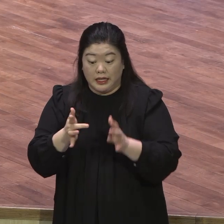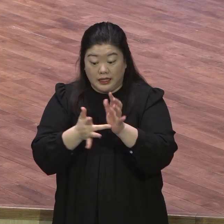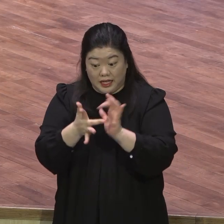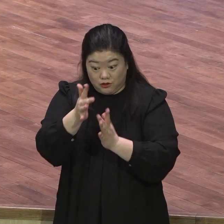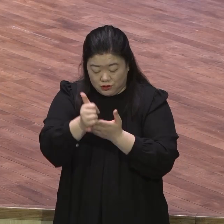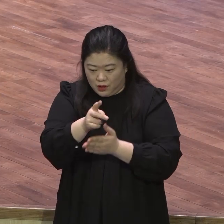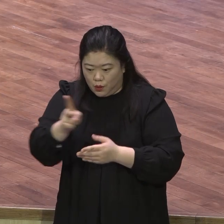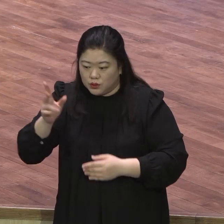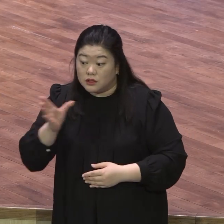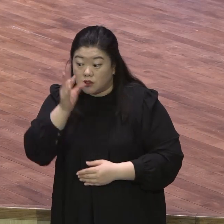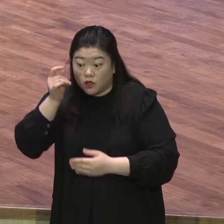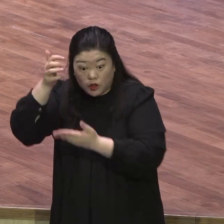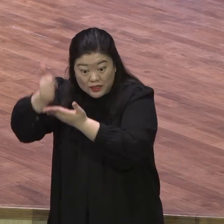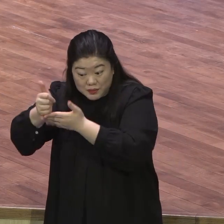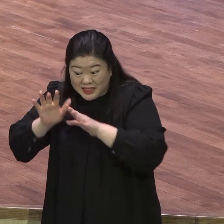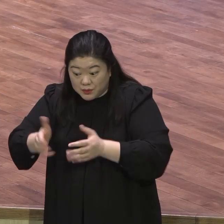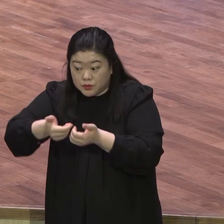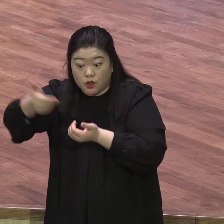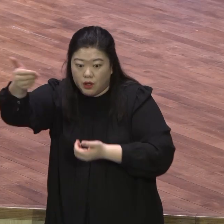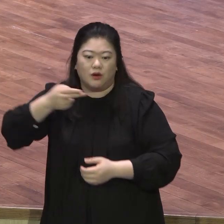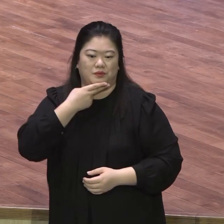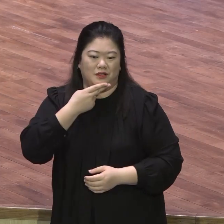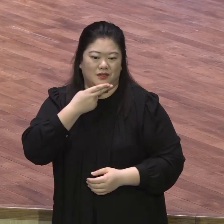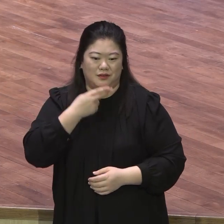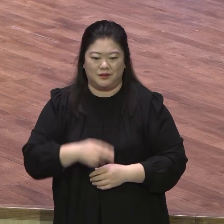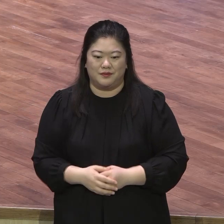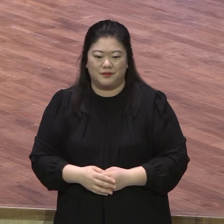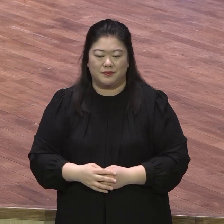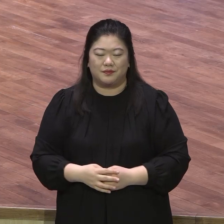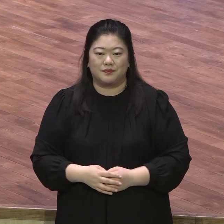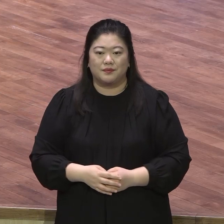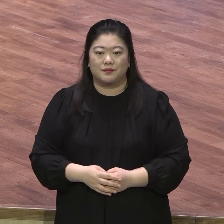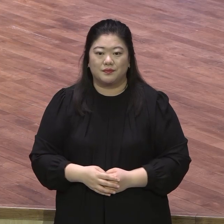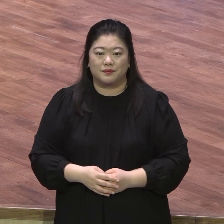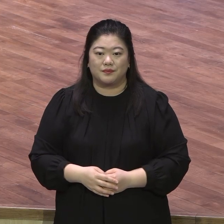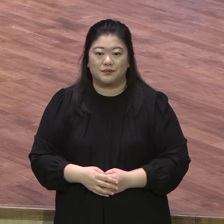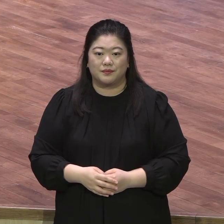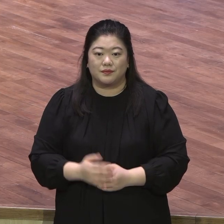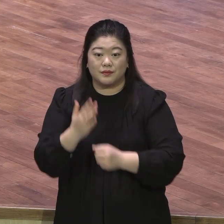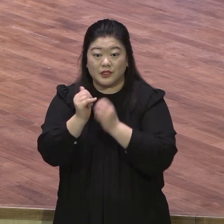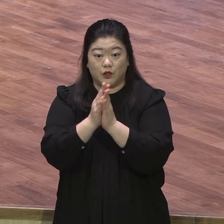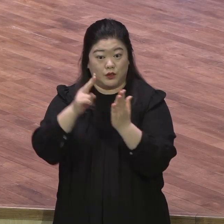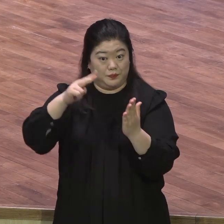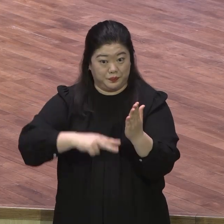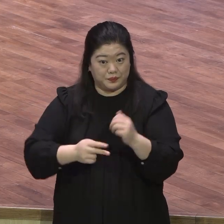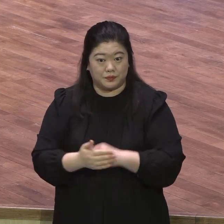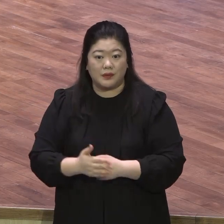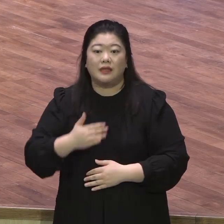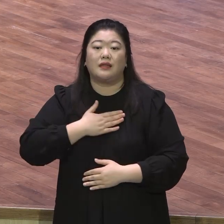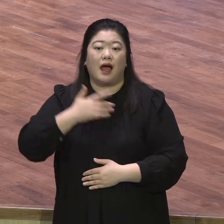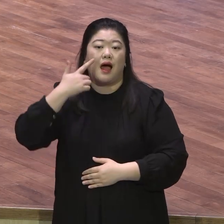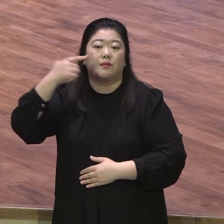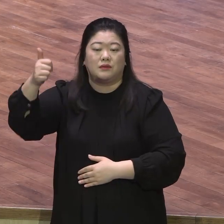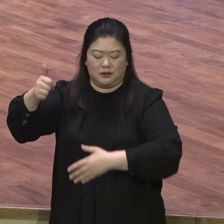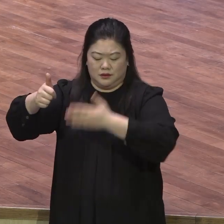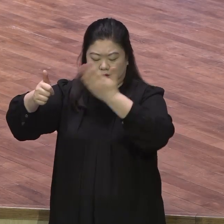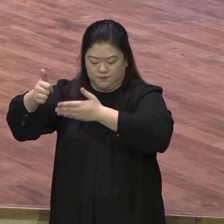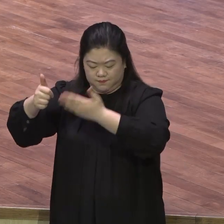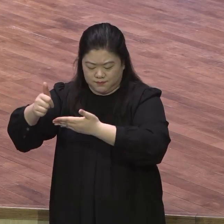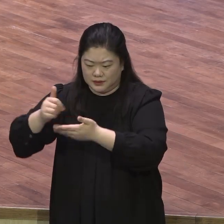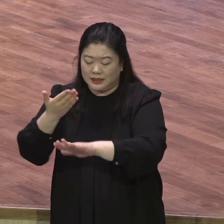예수님께서 요한복음 14장 16절 17절에 이 사실을 강조했습니다. 내가 아버지에게 구하겠으니 그가 또 다른